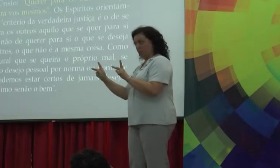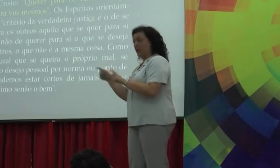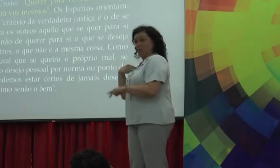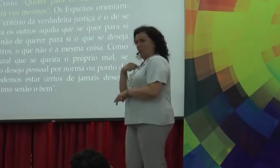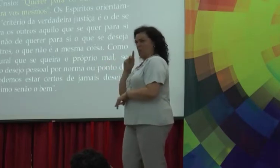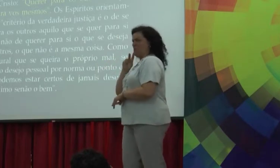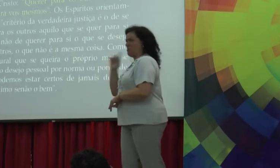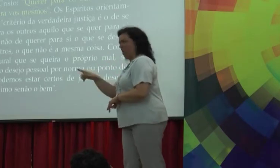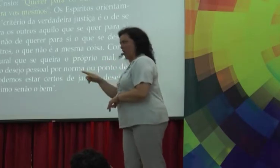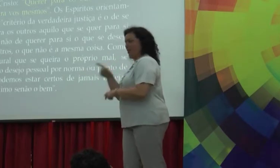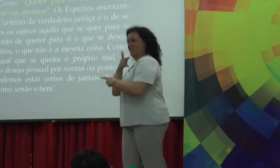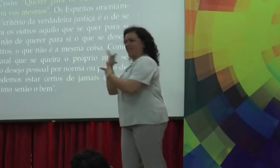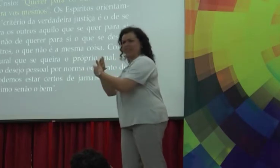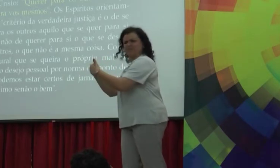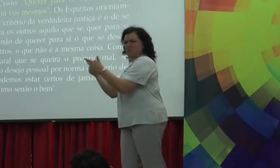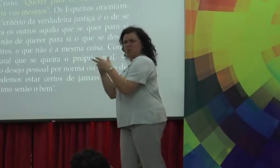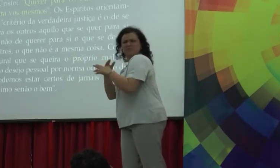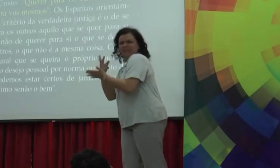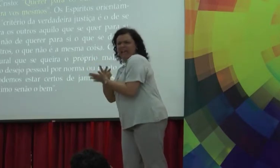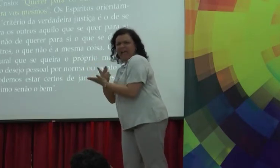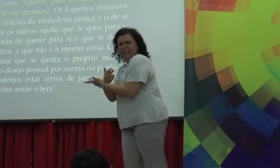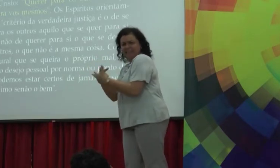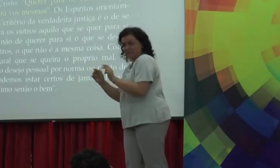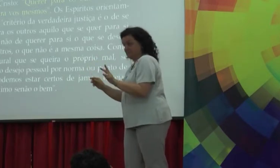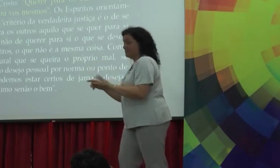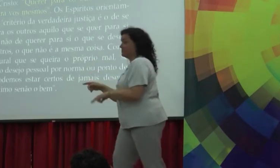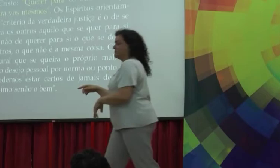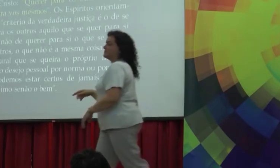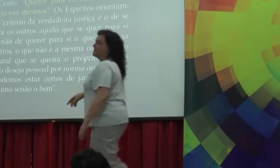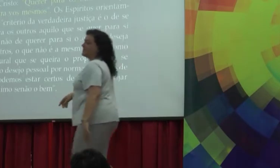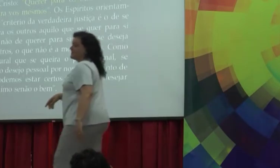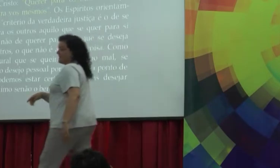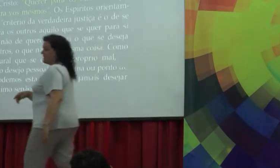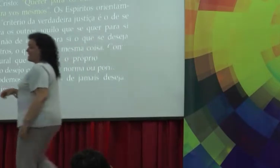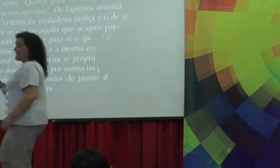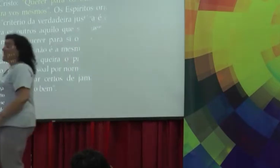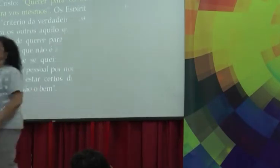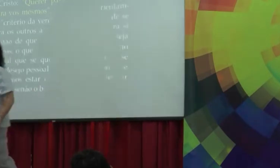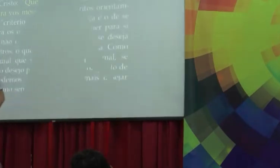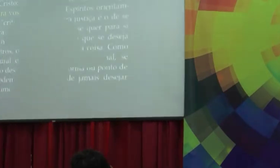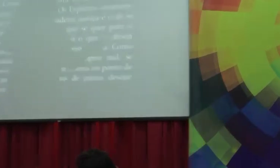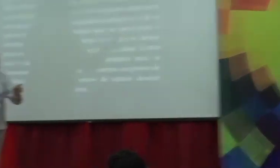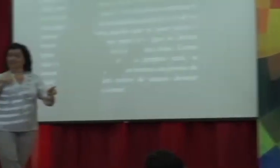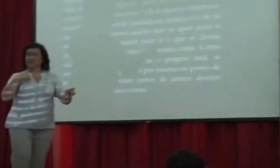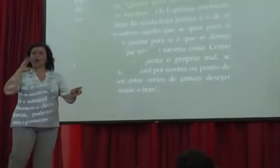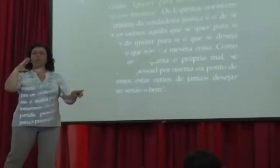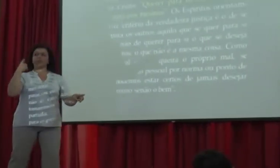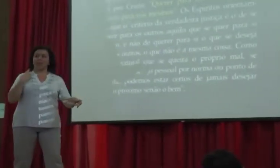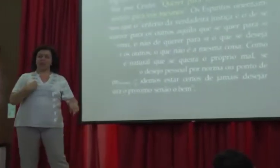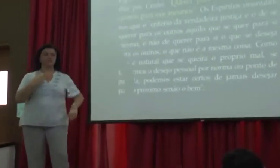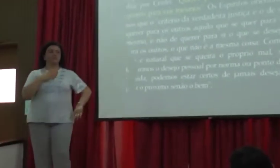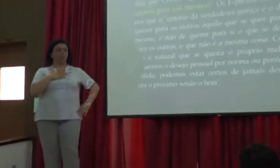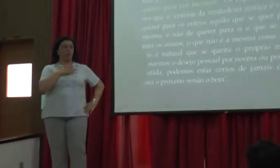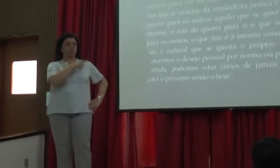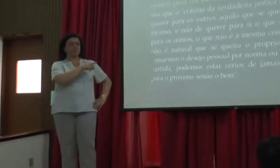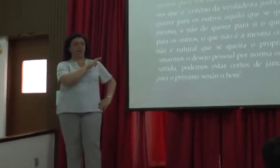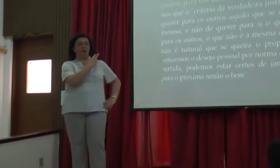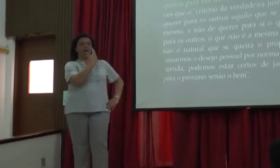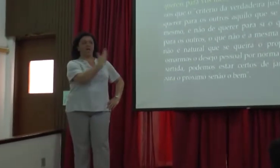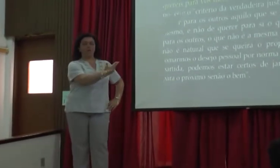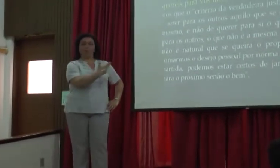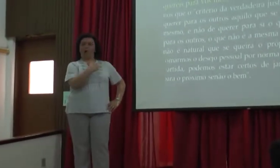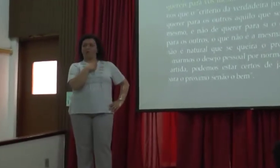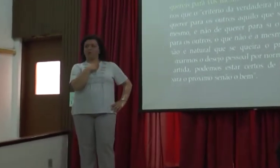defeito, eu vou lá e reclamo, falo dele. Agora, se